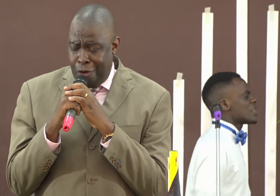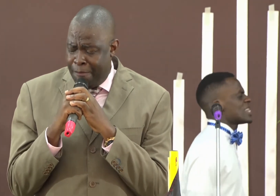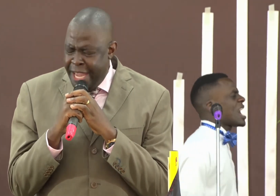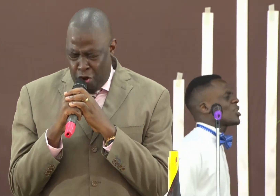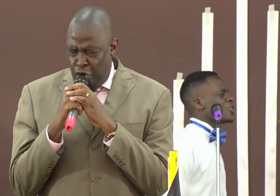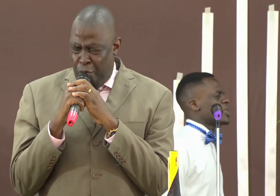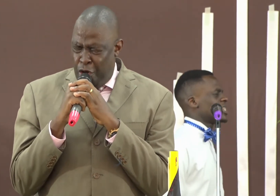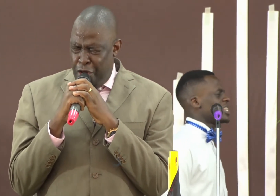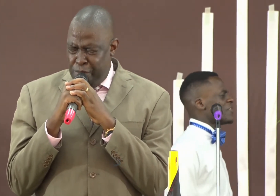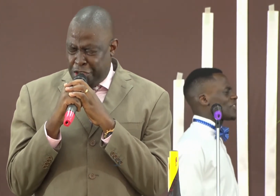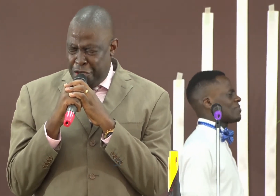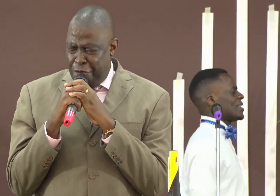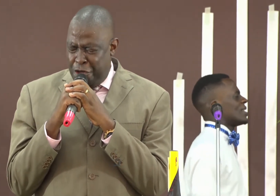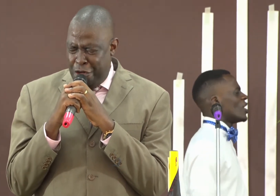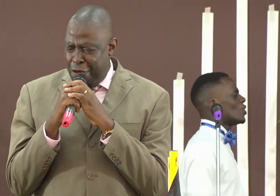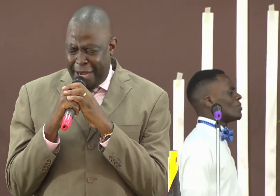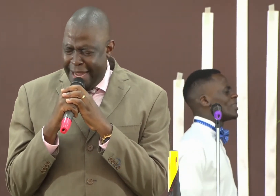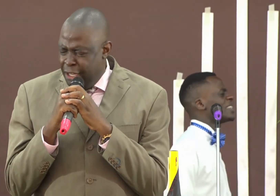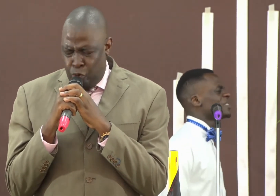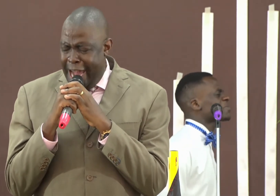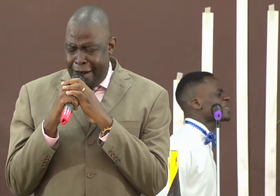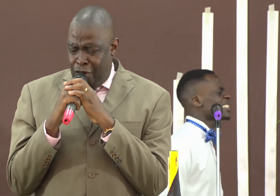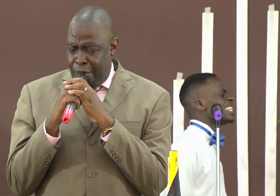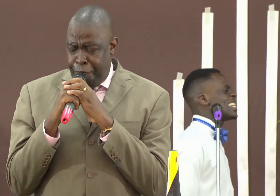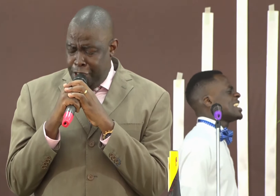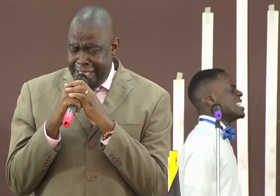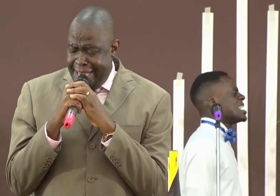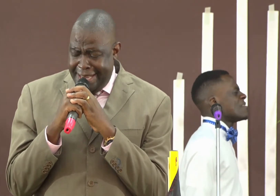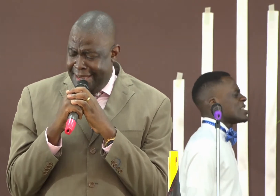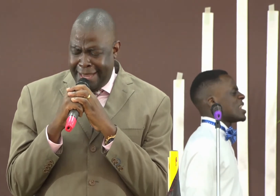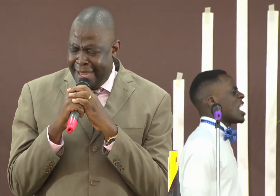jo Omoyo mtokobo